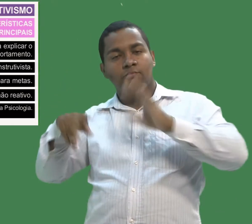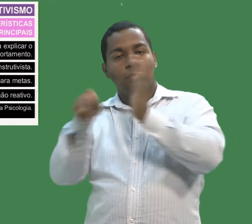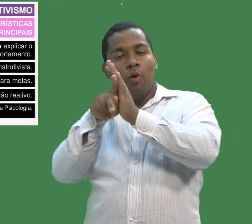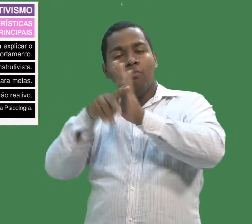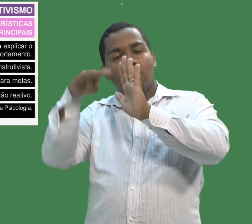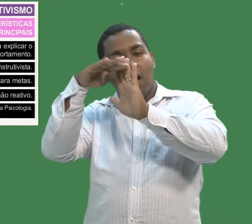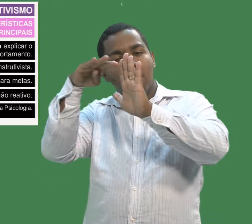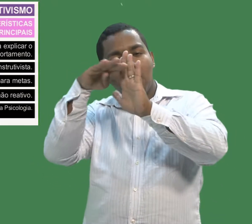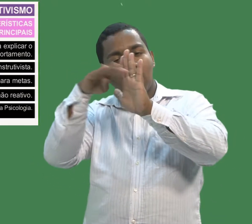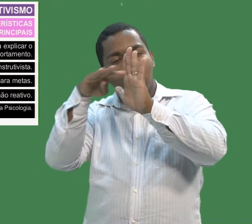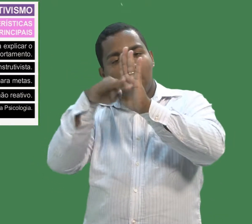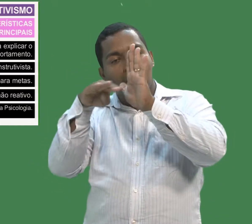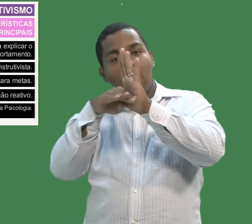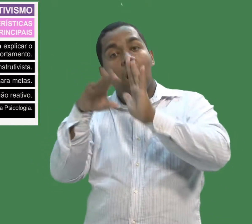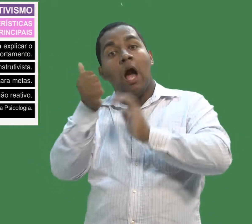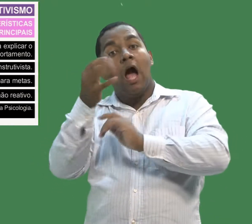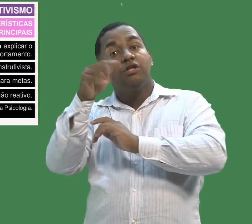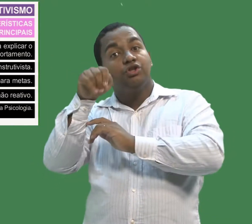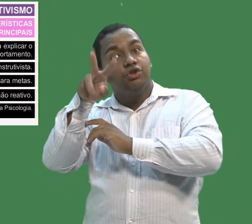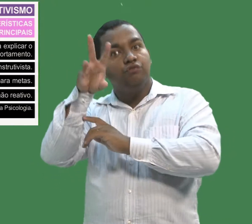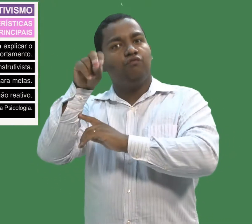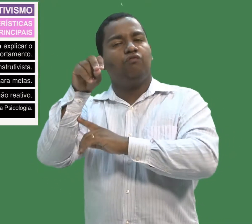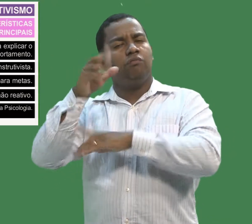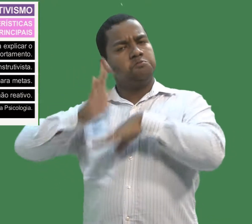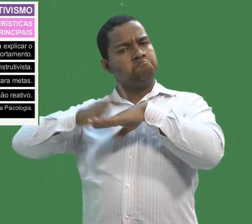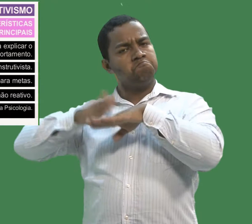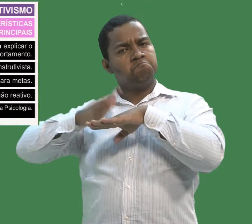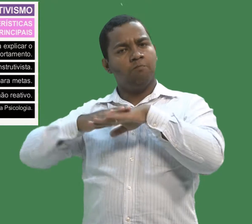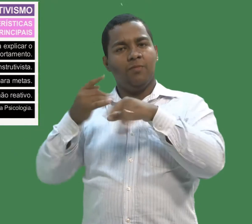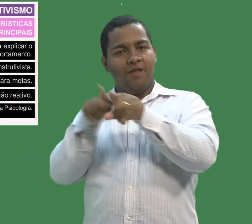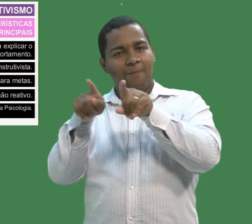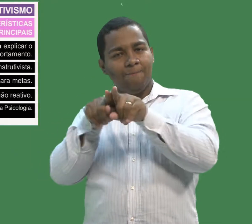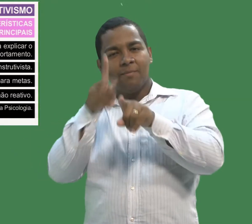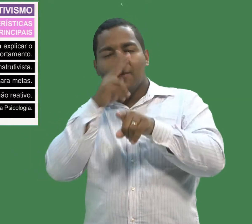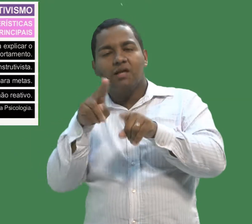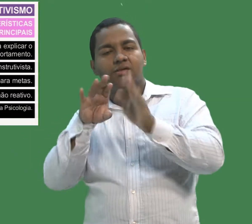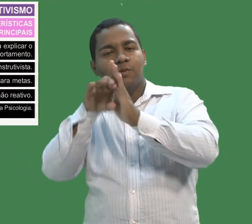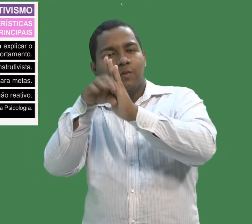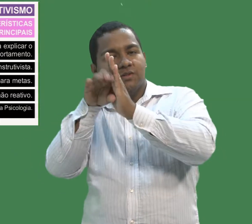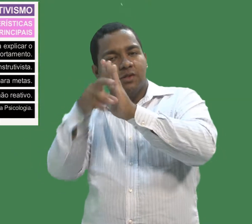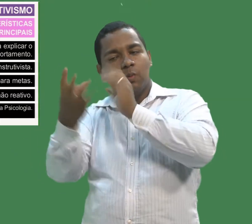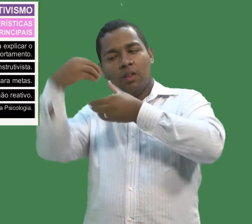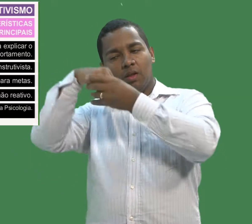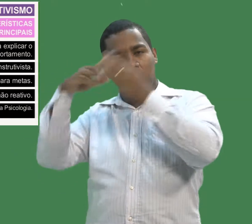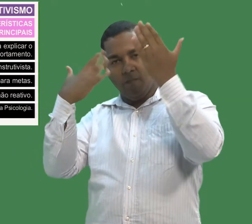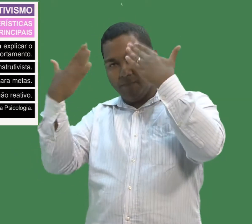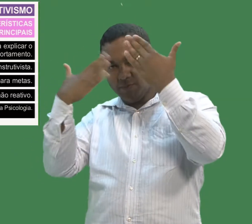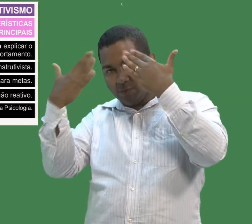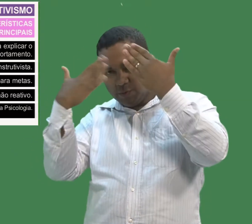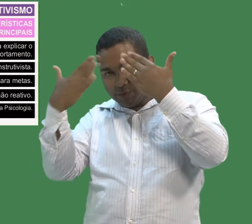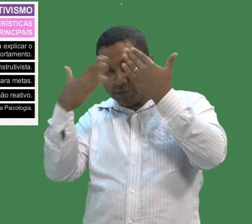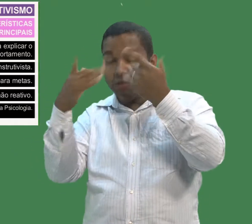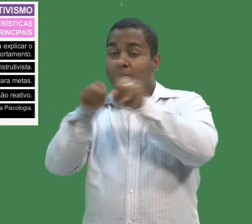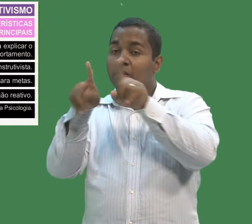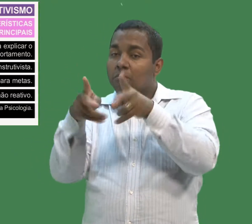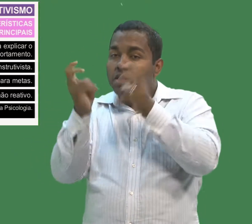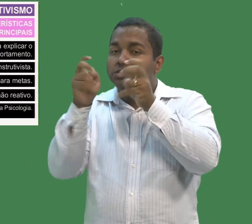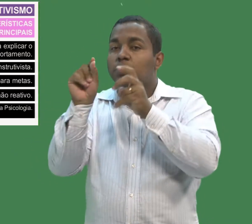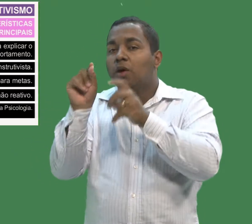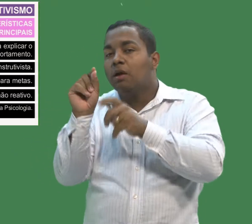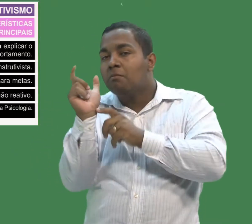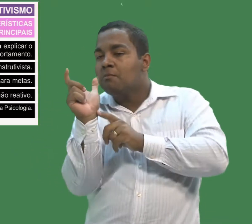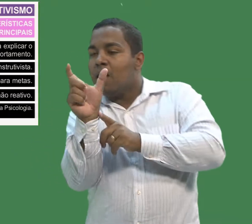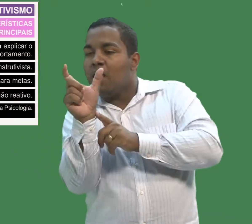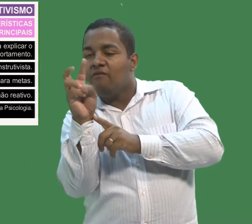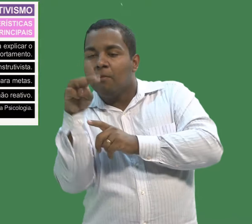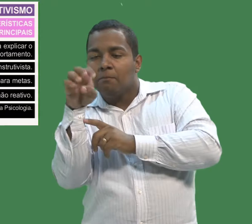do conceito da consciência na psicologia. Então vocês percebem que a palavra mente, no caso, cérebro, vai estar ligada a esses dois processos,